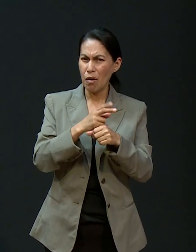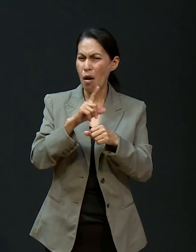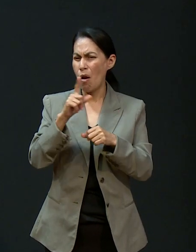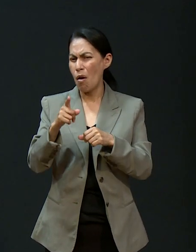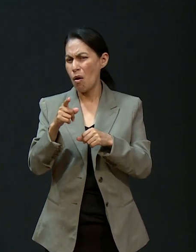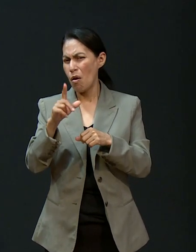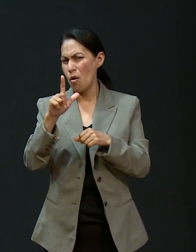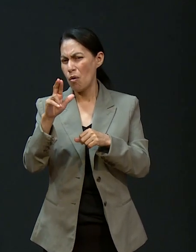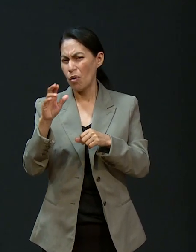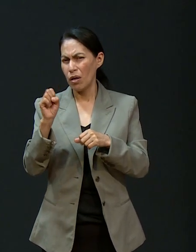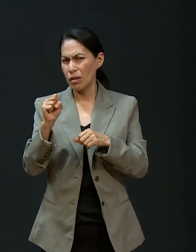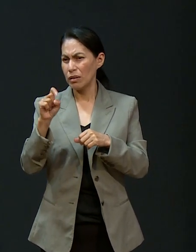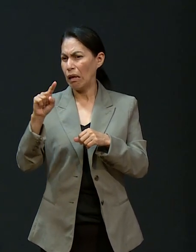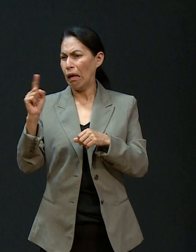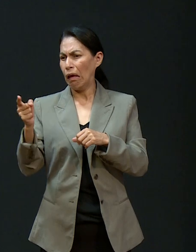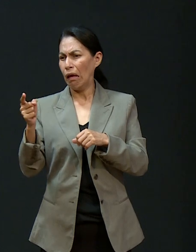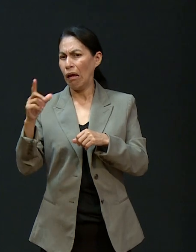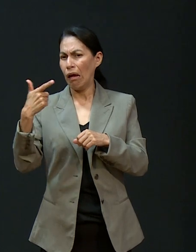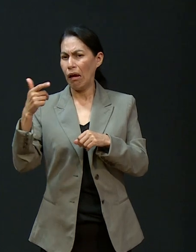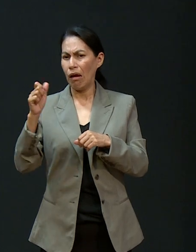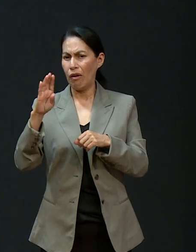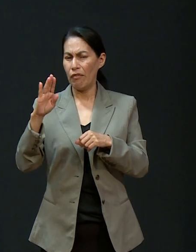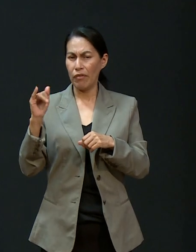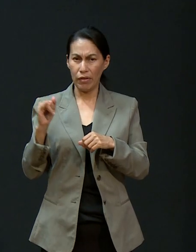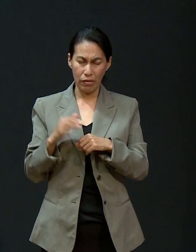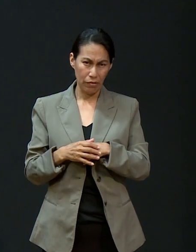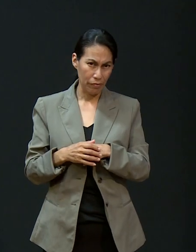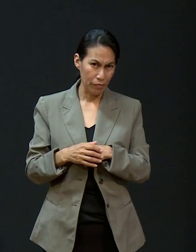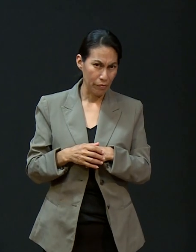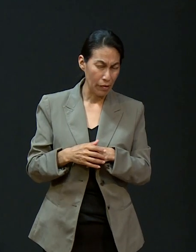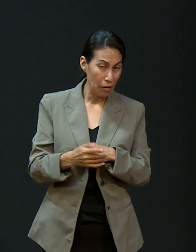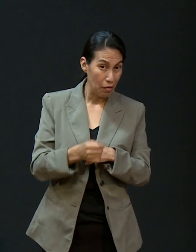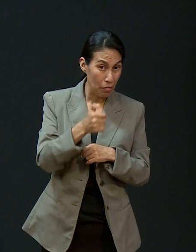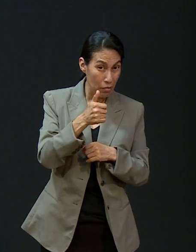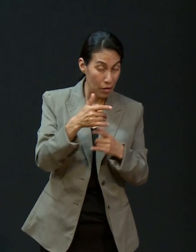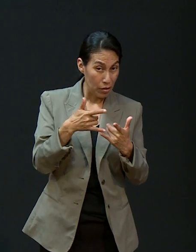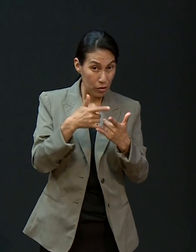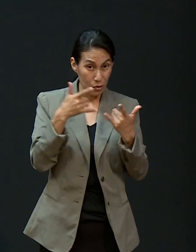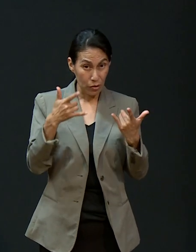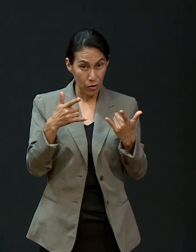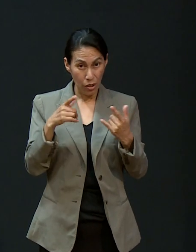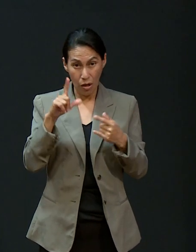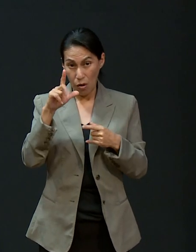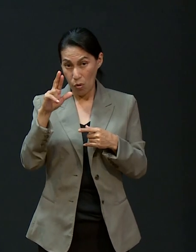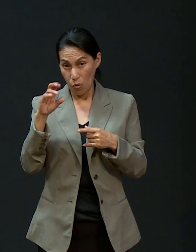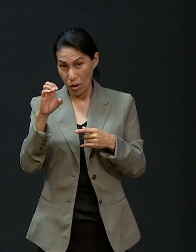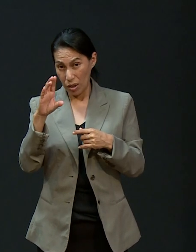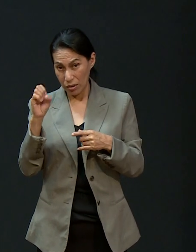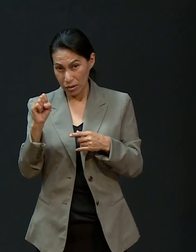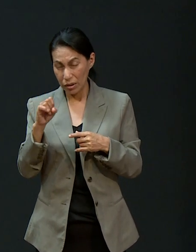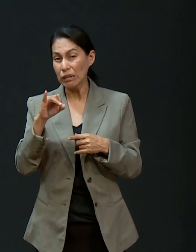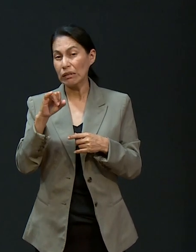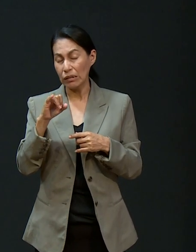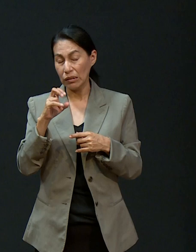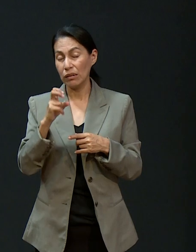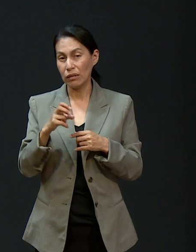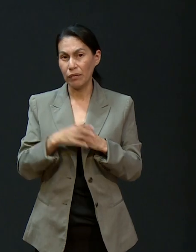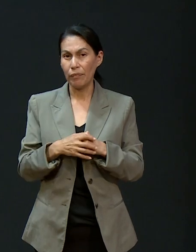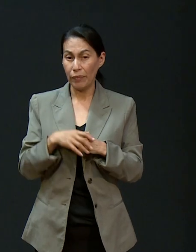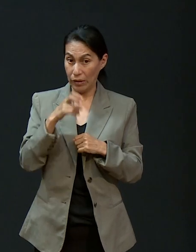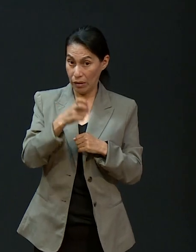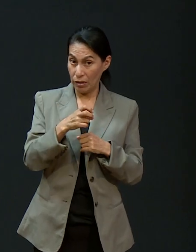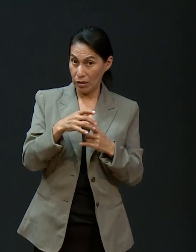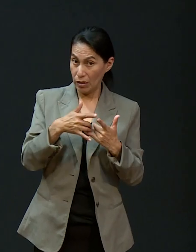está Gabi. Sí, ahí estamos. Así que la historia que contaron primero, que contaste el día, fue de Lucas.